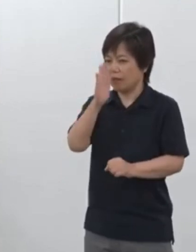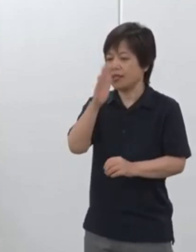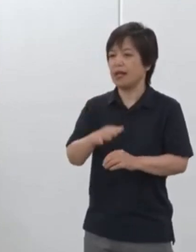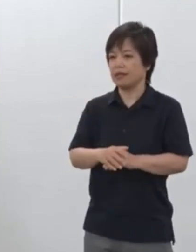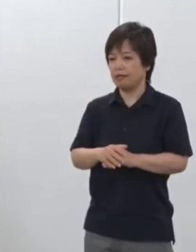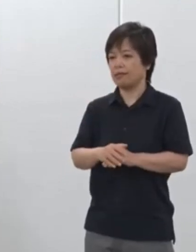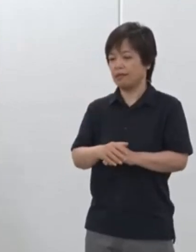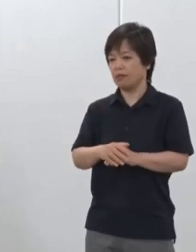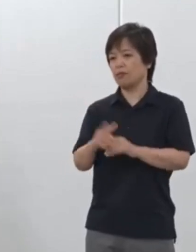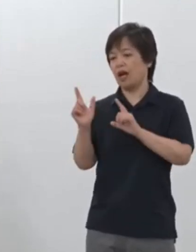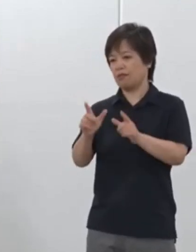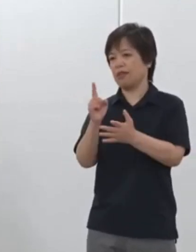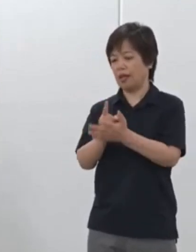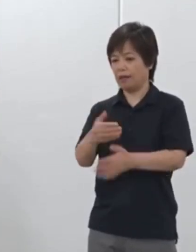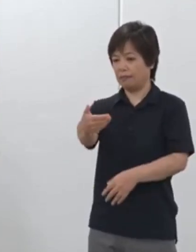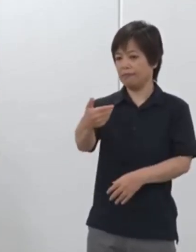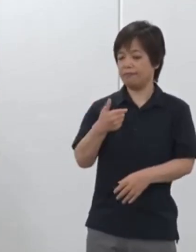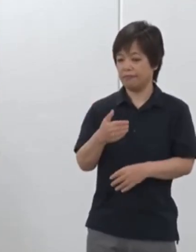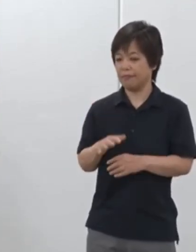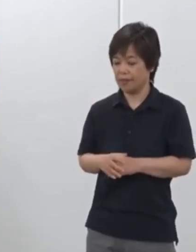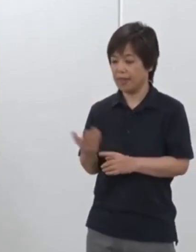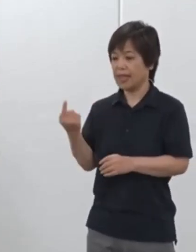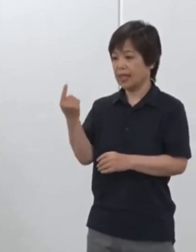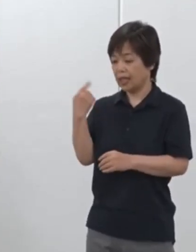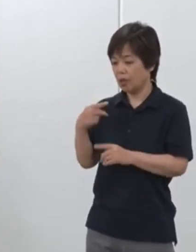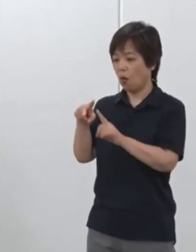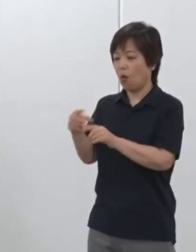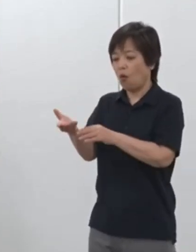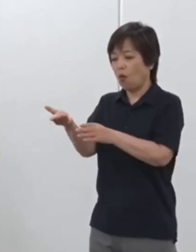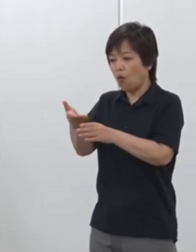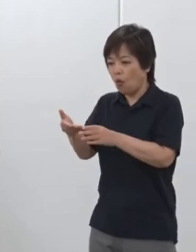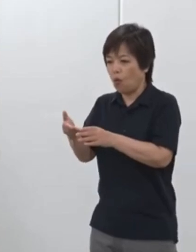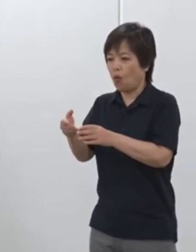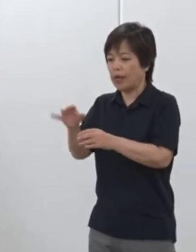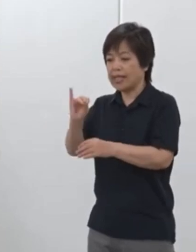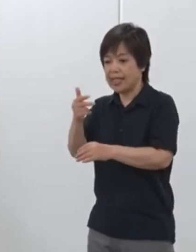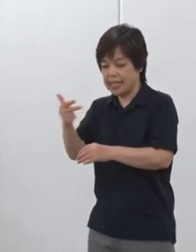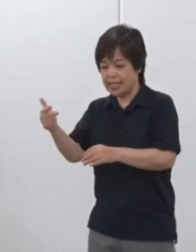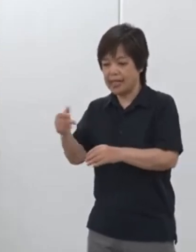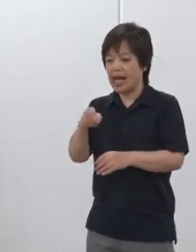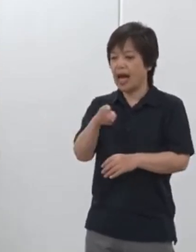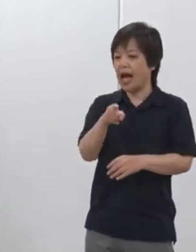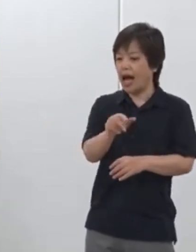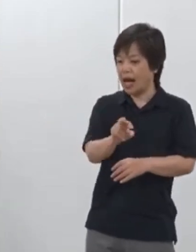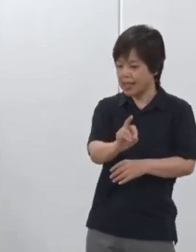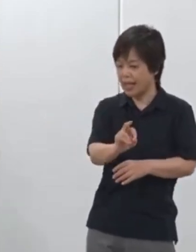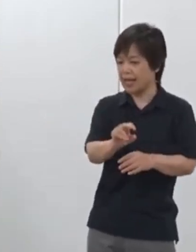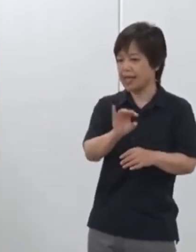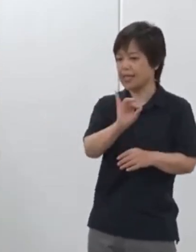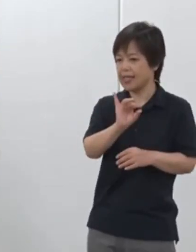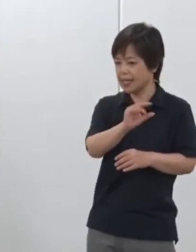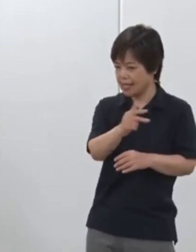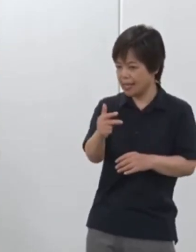小池知事がですね、長谷知事と会って、のそう視察の後にですね、で、その時に、